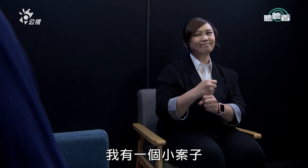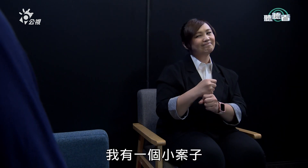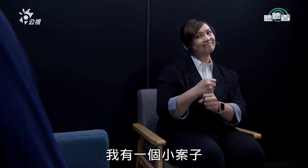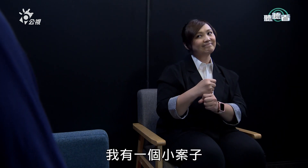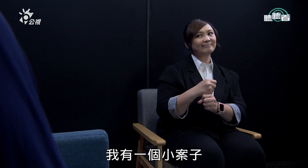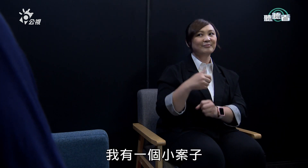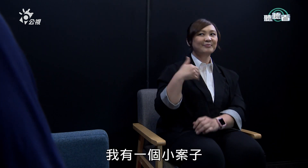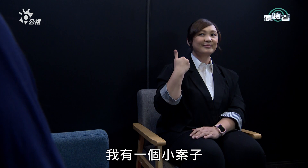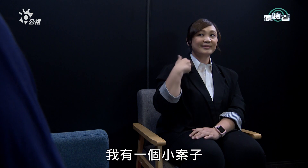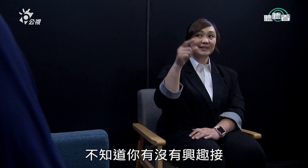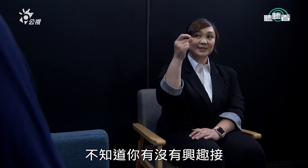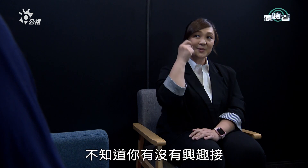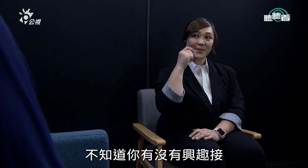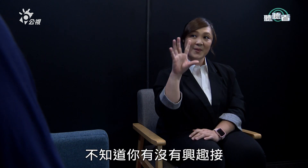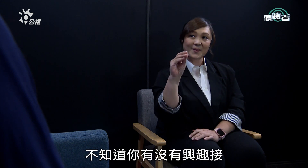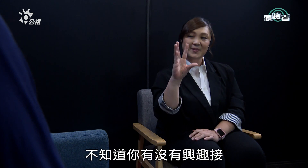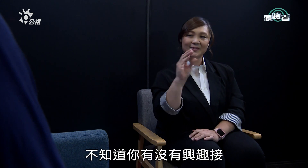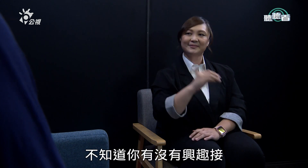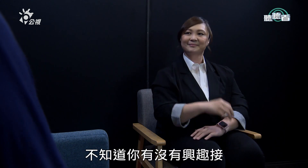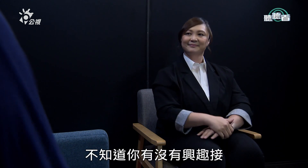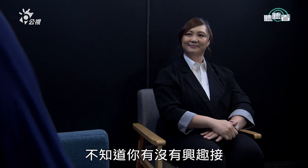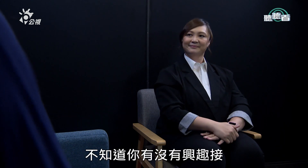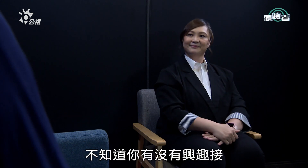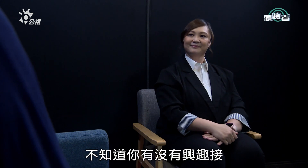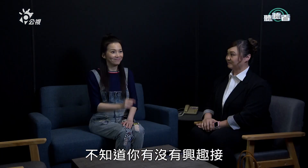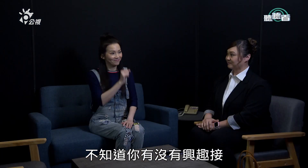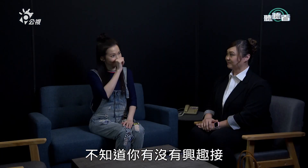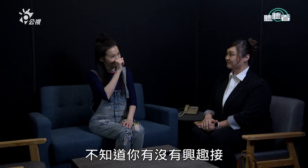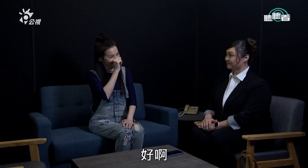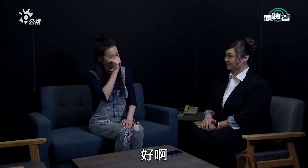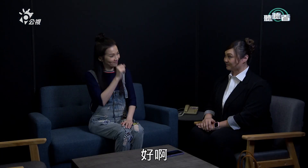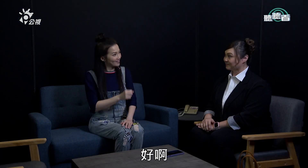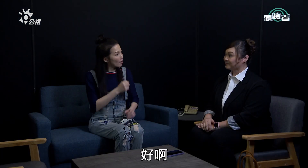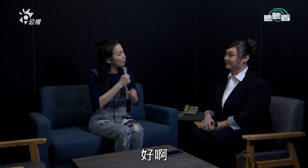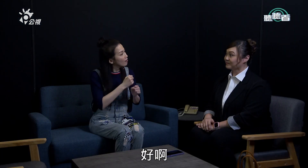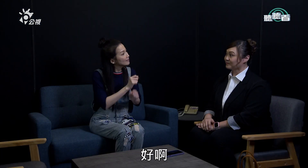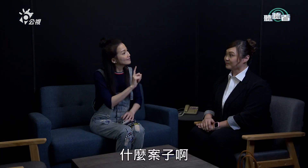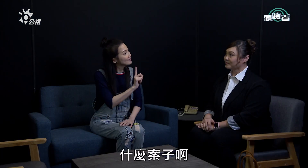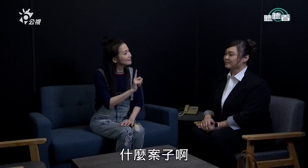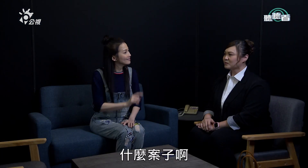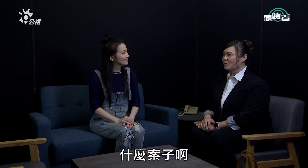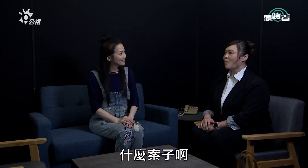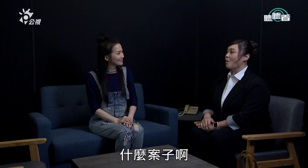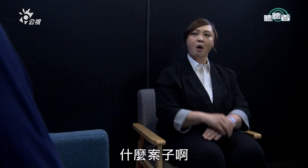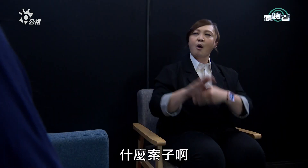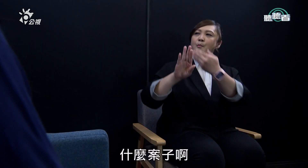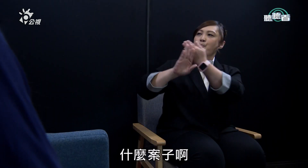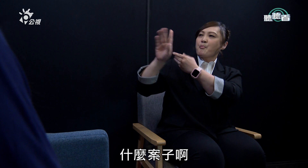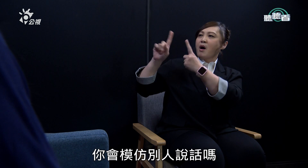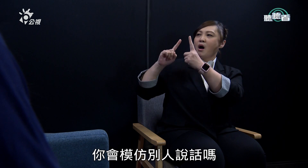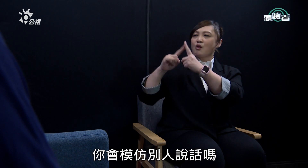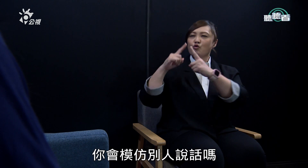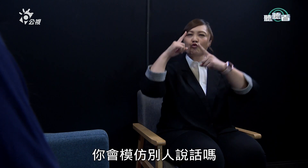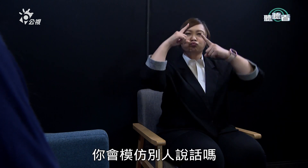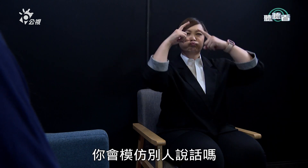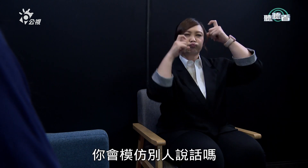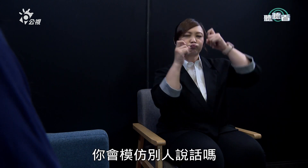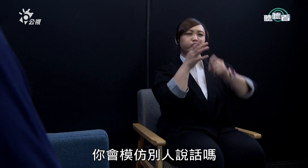子，不知道你有没有兴趣接。 好啊，什么案子啊？ 你会模